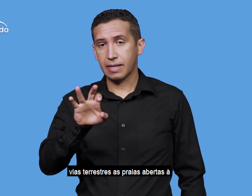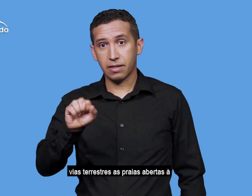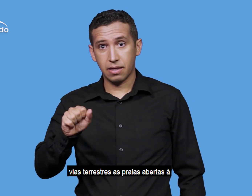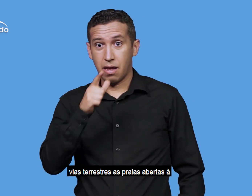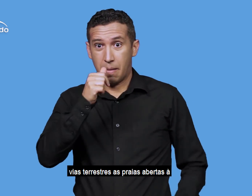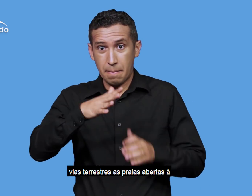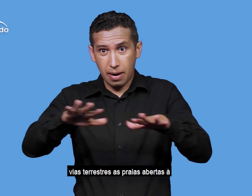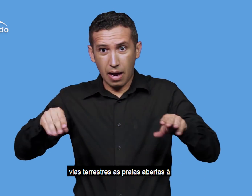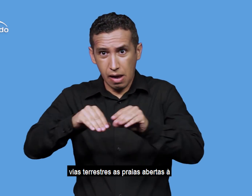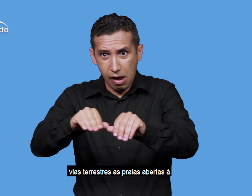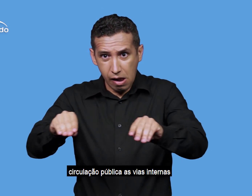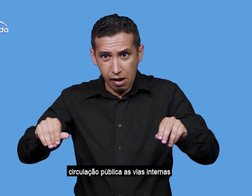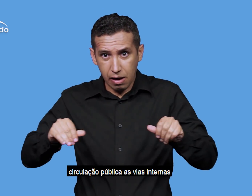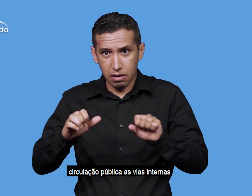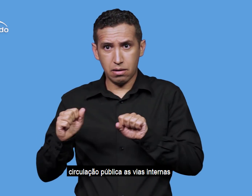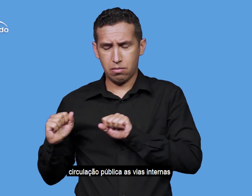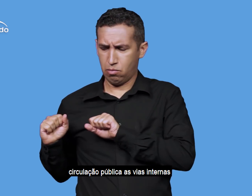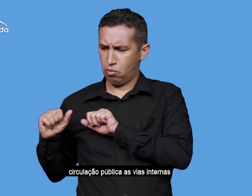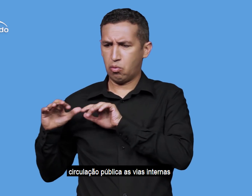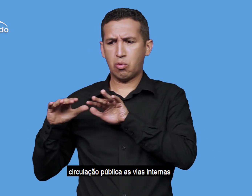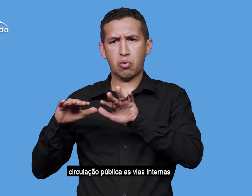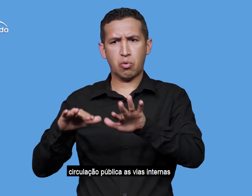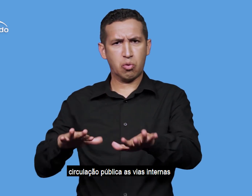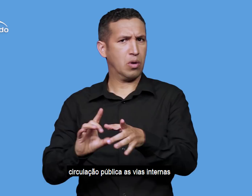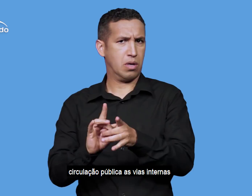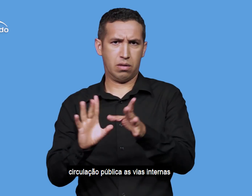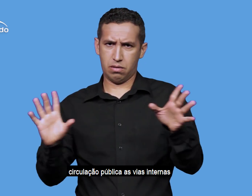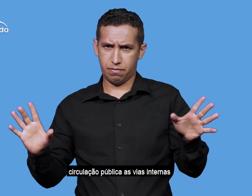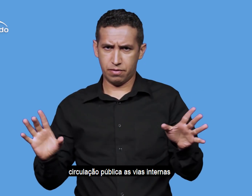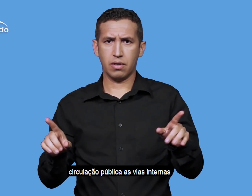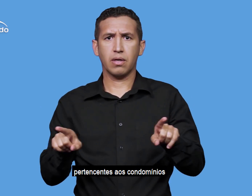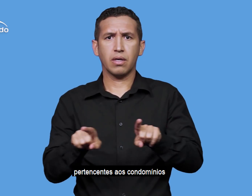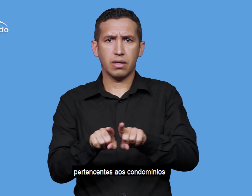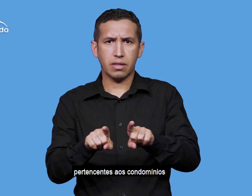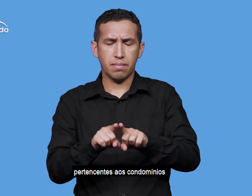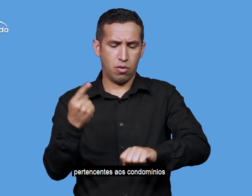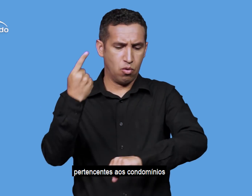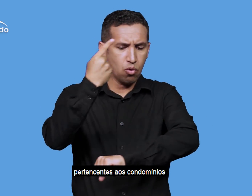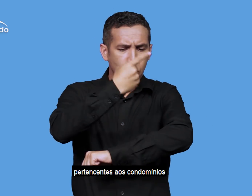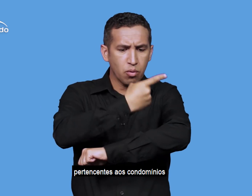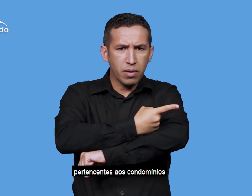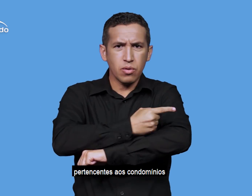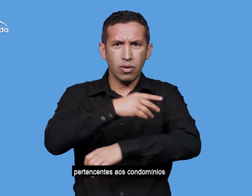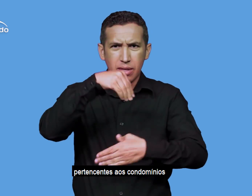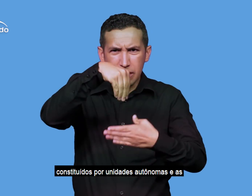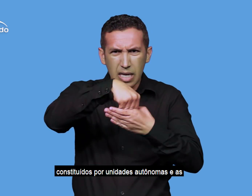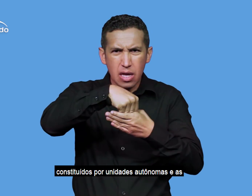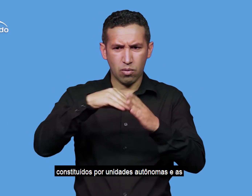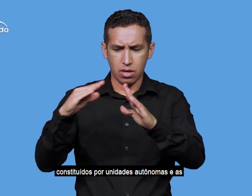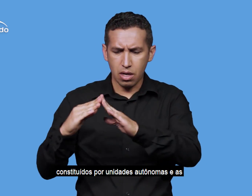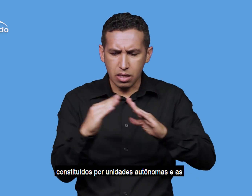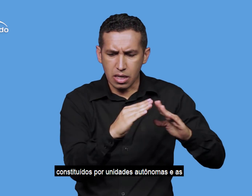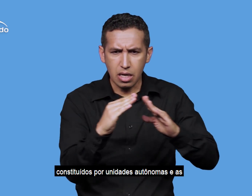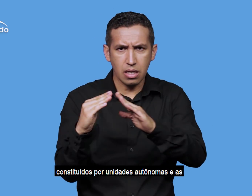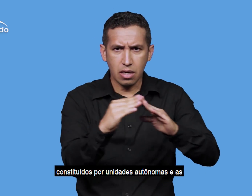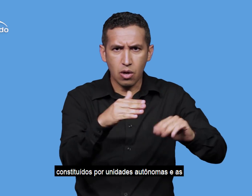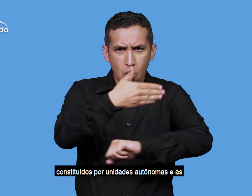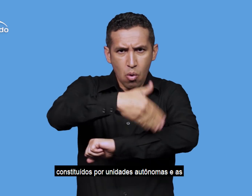praias abertas à circulação pública as vias internas pertencentes aos condomínios constituídos por unidades